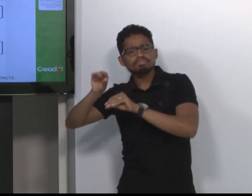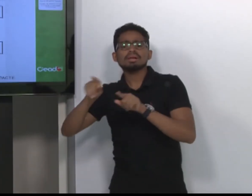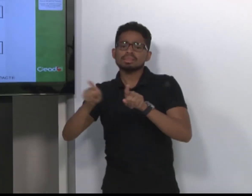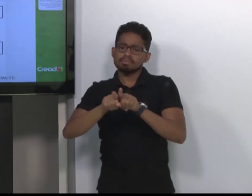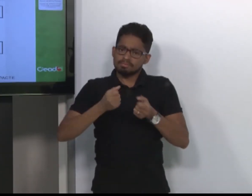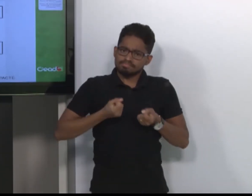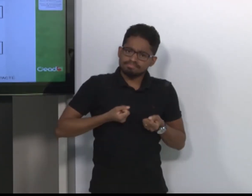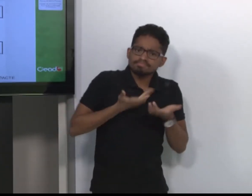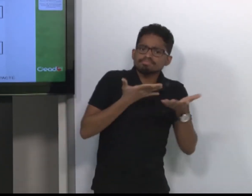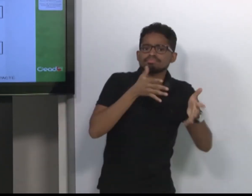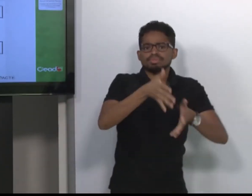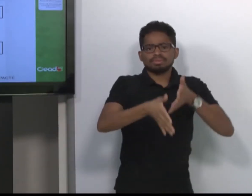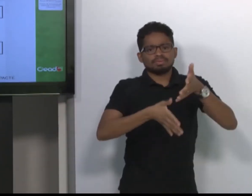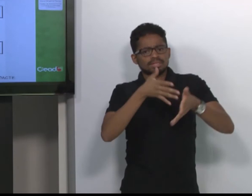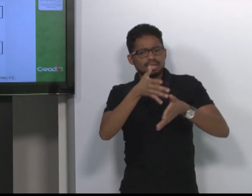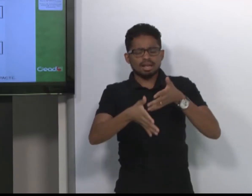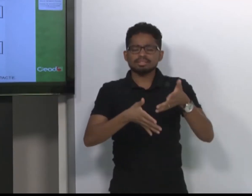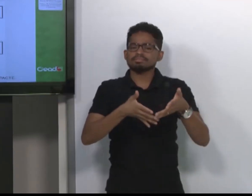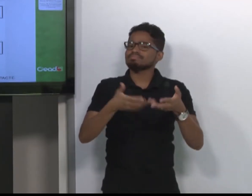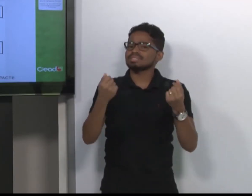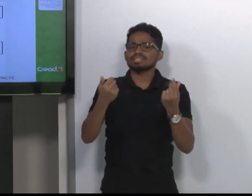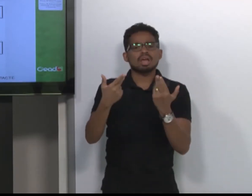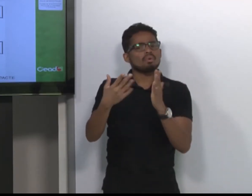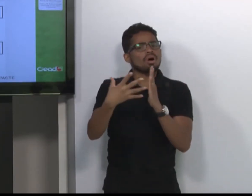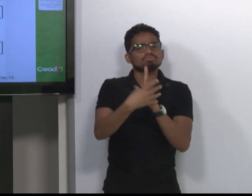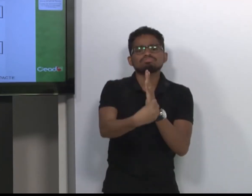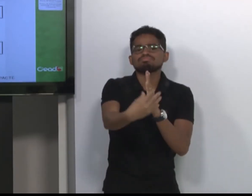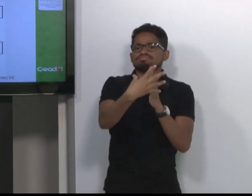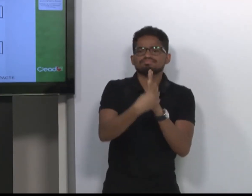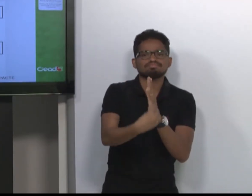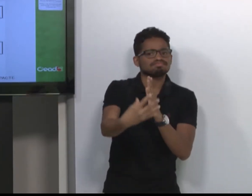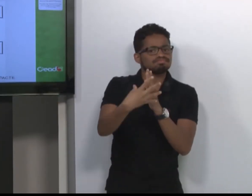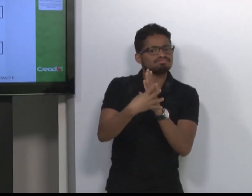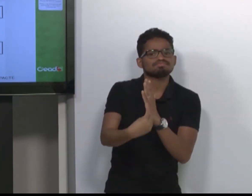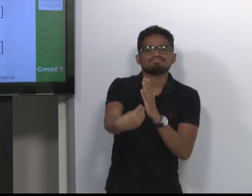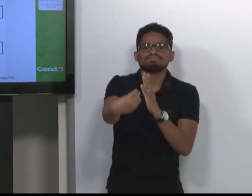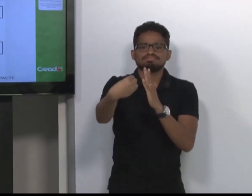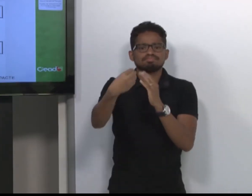sinais quanto em língua oral. É necessário que haja a fluência.